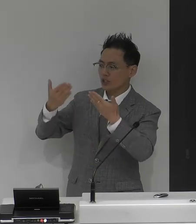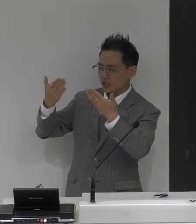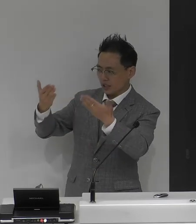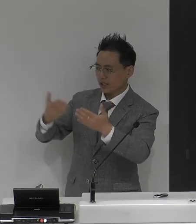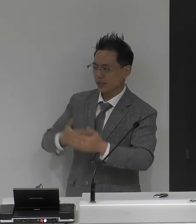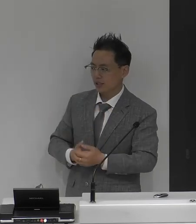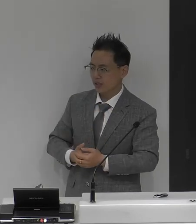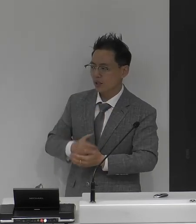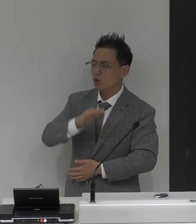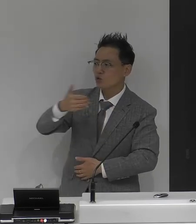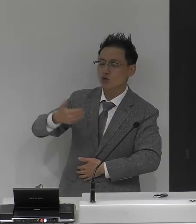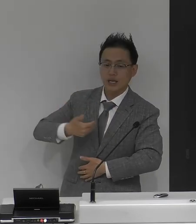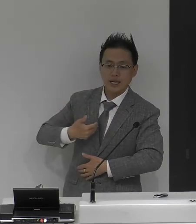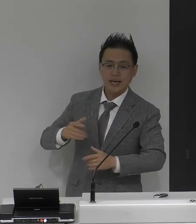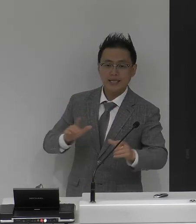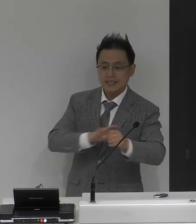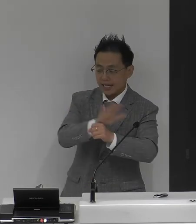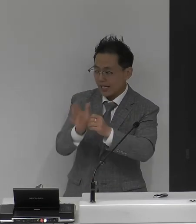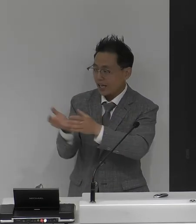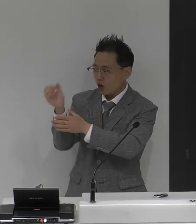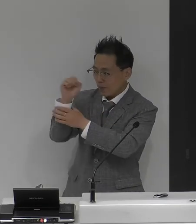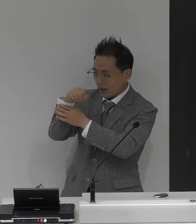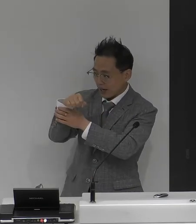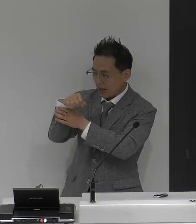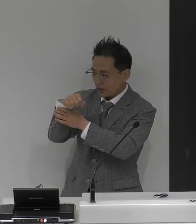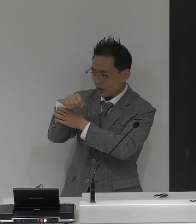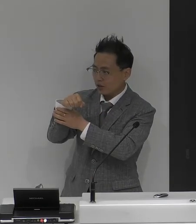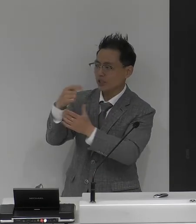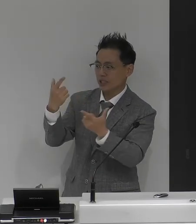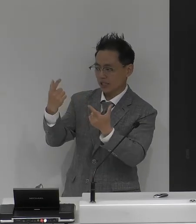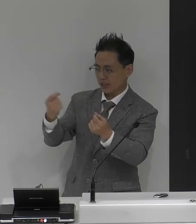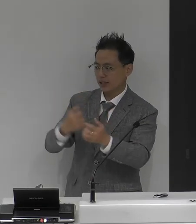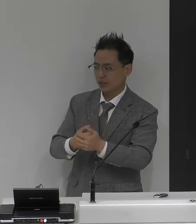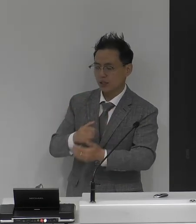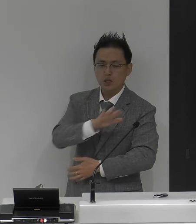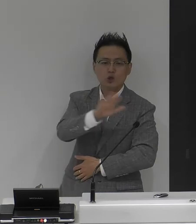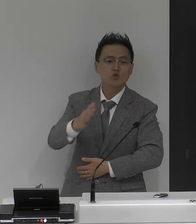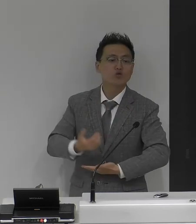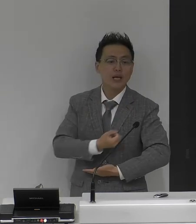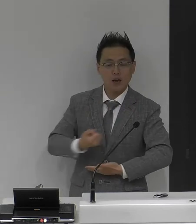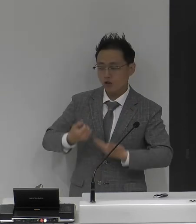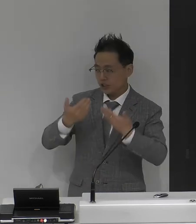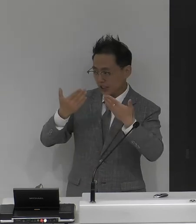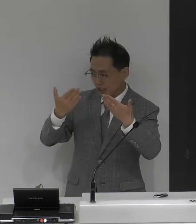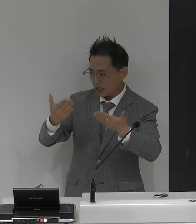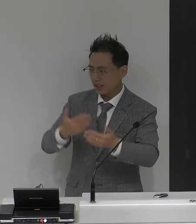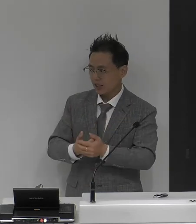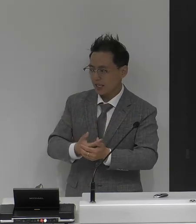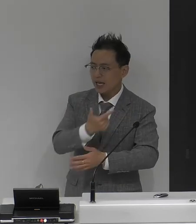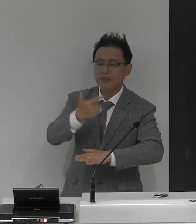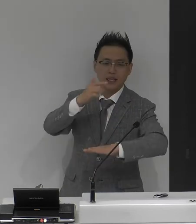헌신이 우리에게 사랑의 열매가 되었듯이 우리의 헌신이 대전,